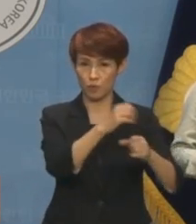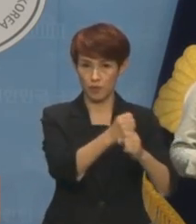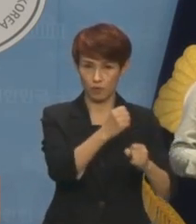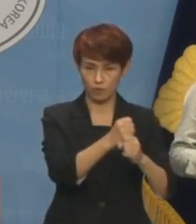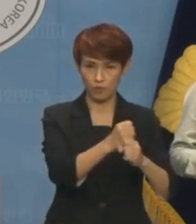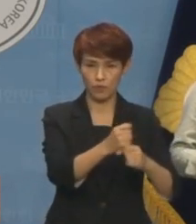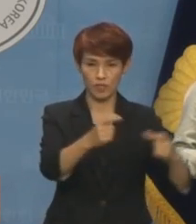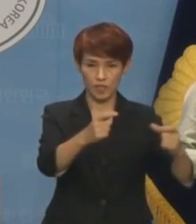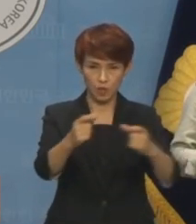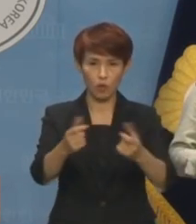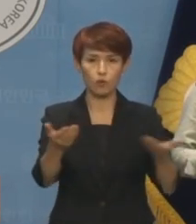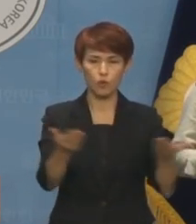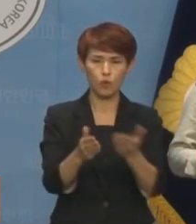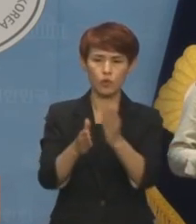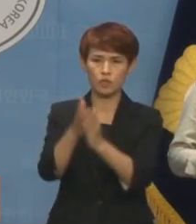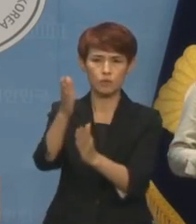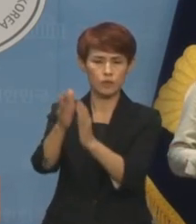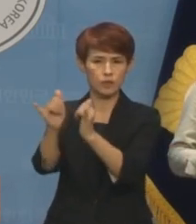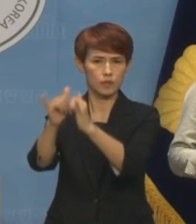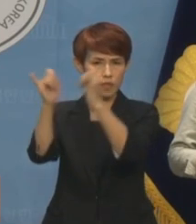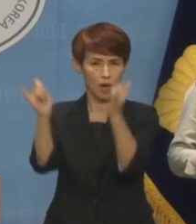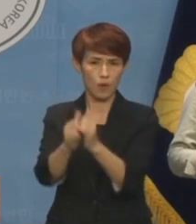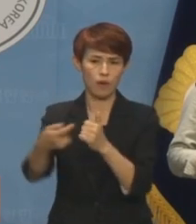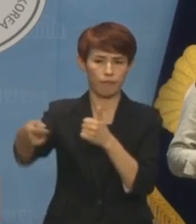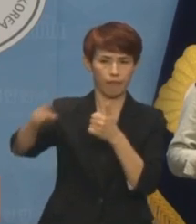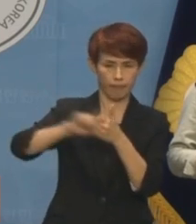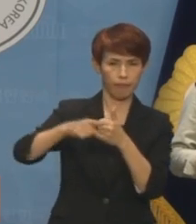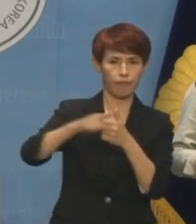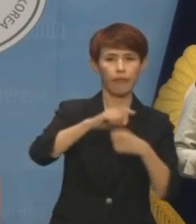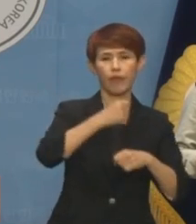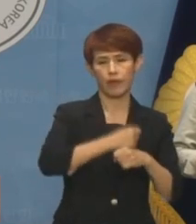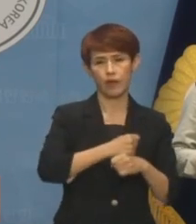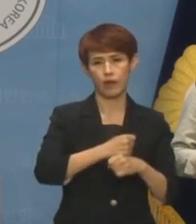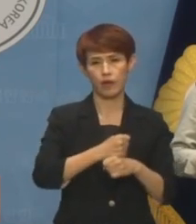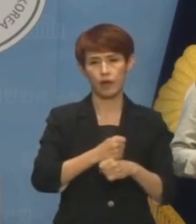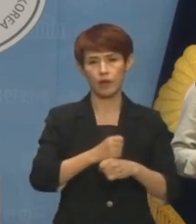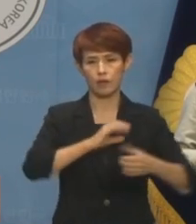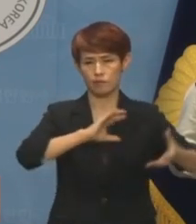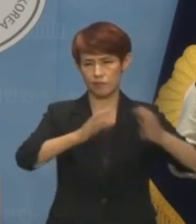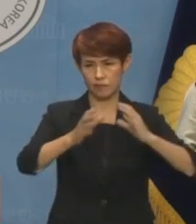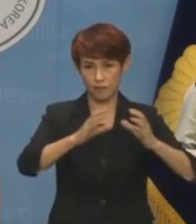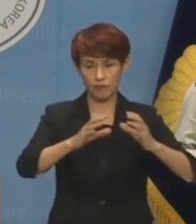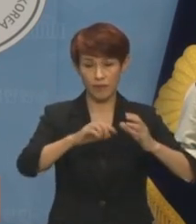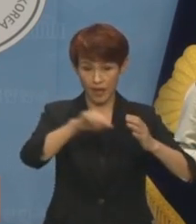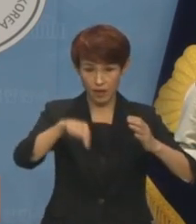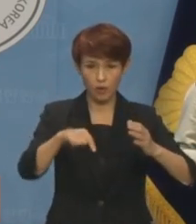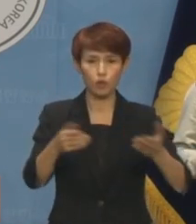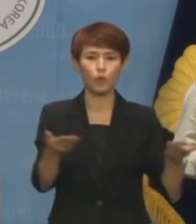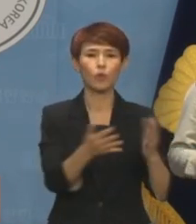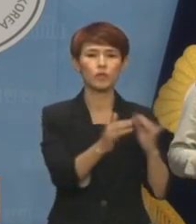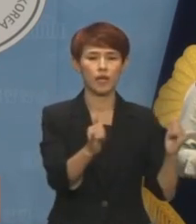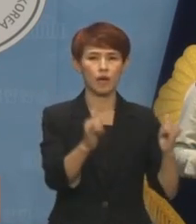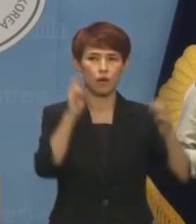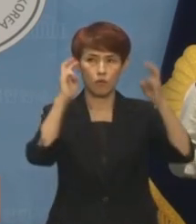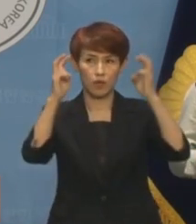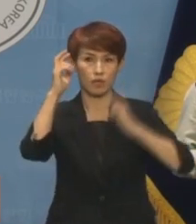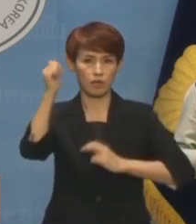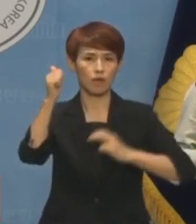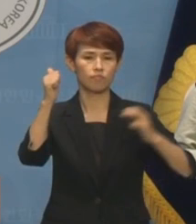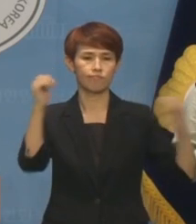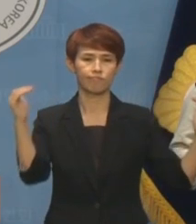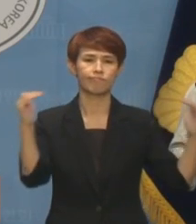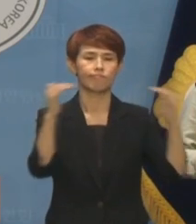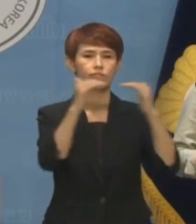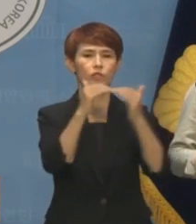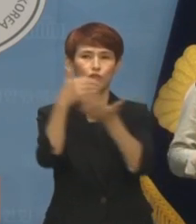지역, 노동, 시민사회 주도적 참여를 보장하고 논의구조의 노동자를 사업주와